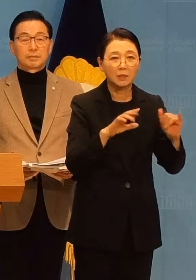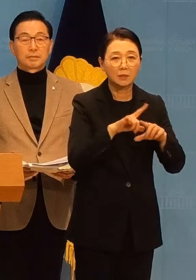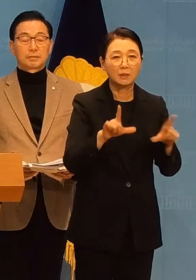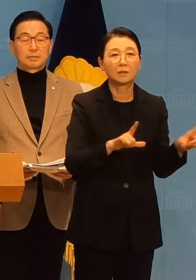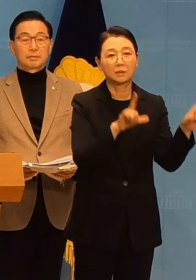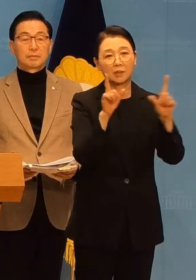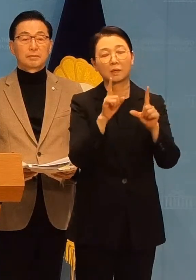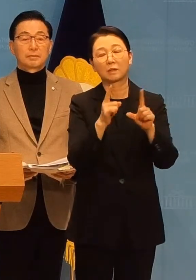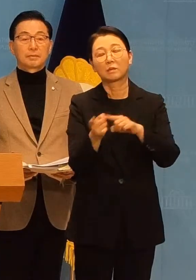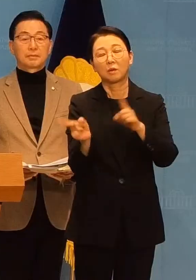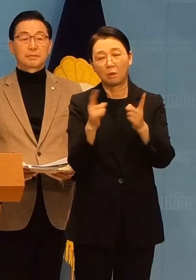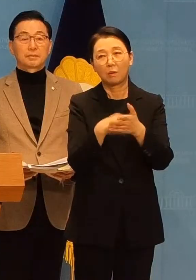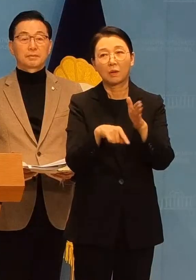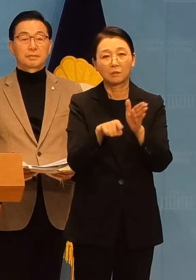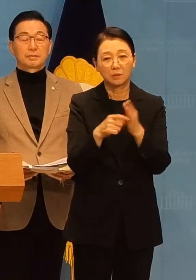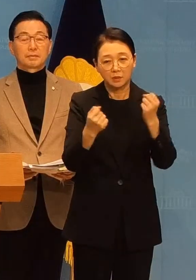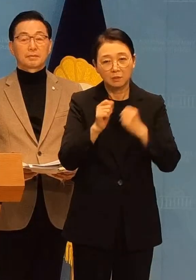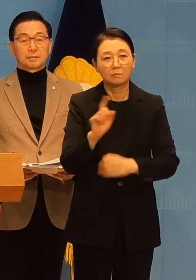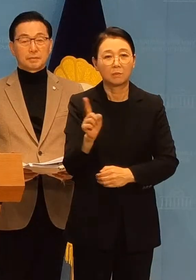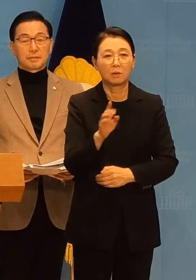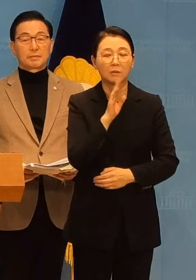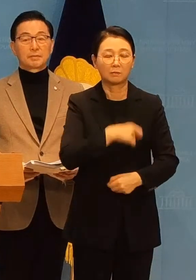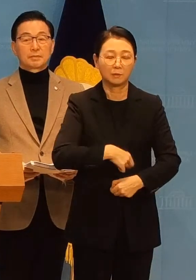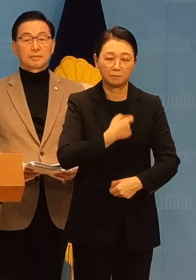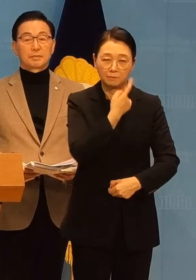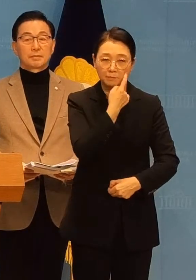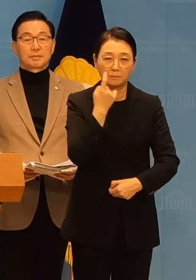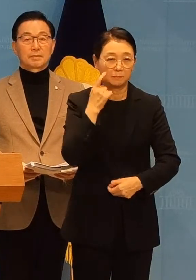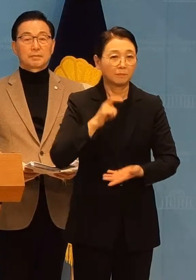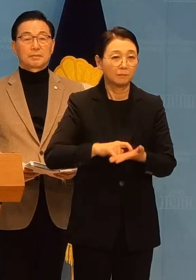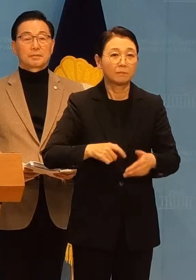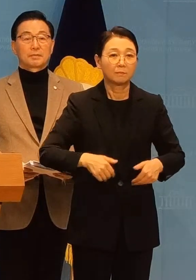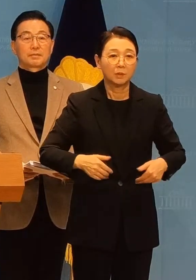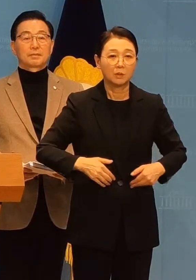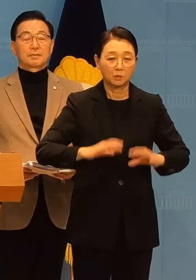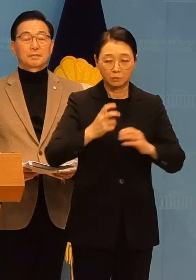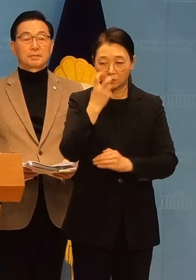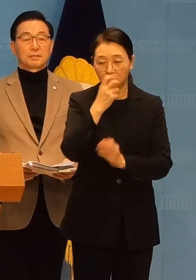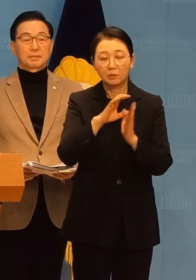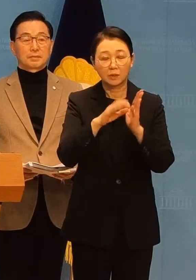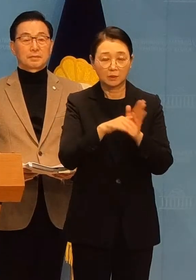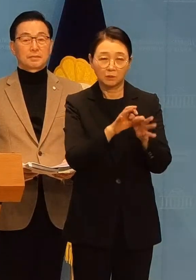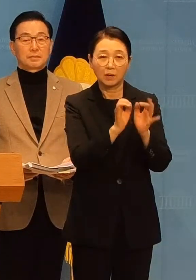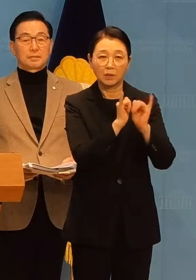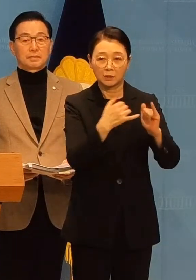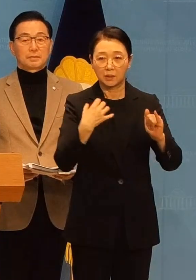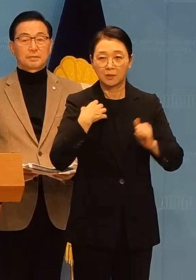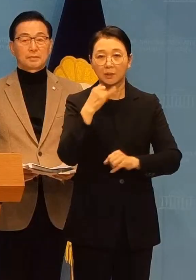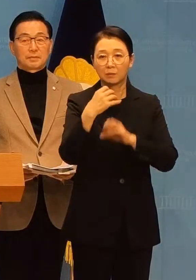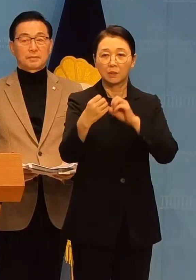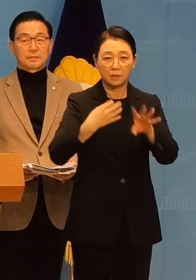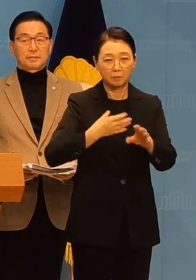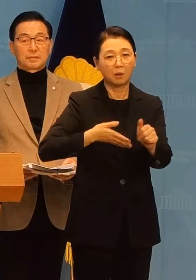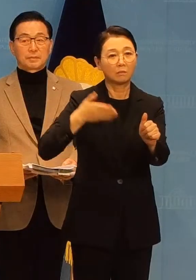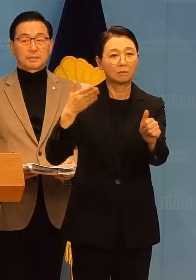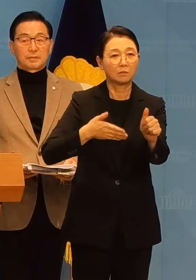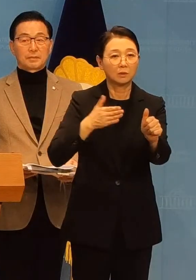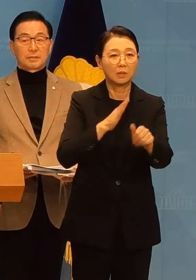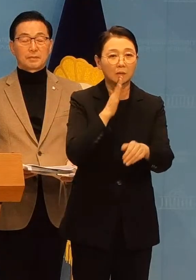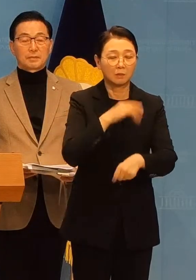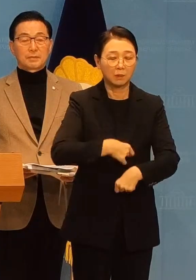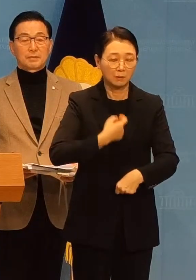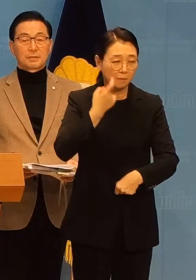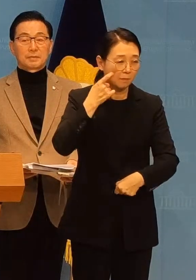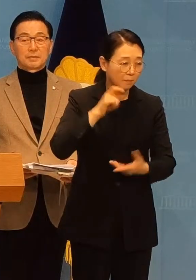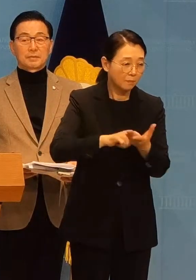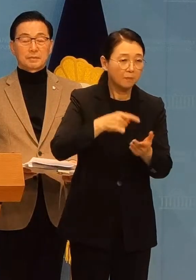수 있게 하는 힘은 오로지 진상규명입니다. 국정조사에서 관계자들의 책임 있는 답변과 실체 규명이 이루어지지 못할